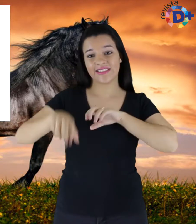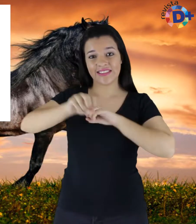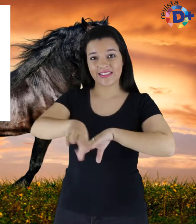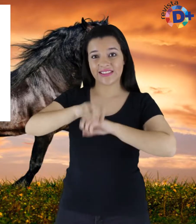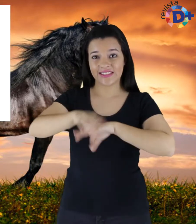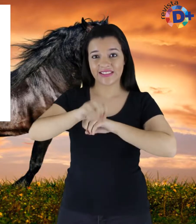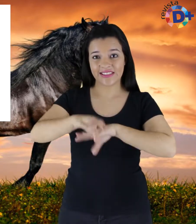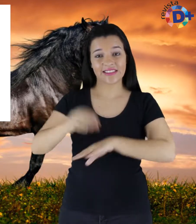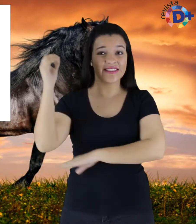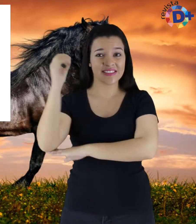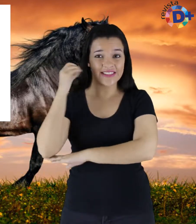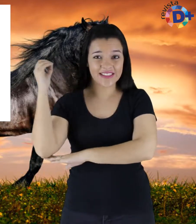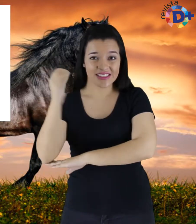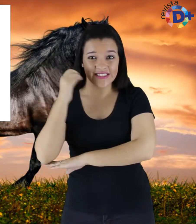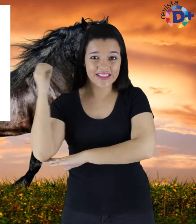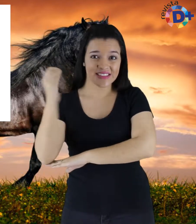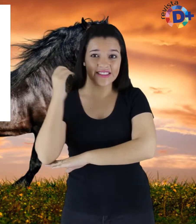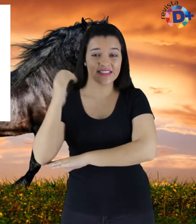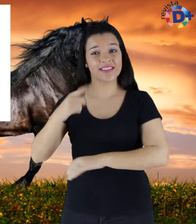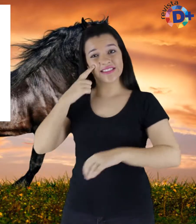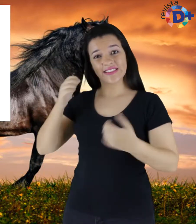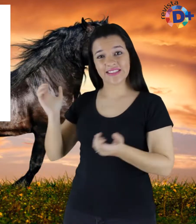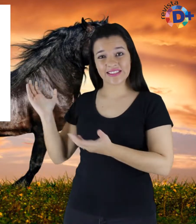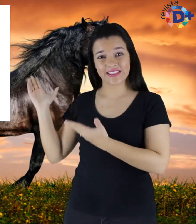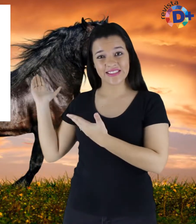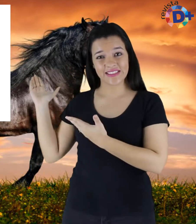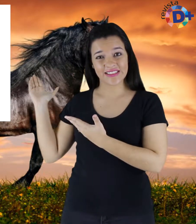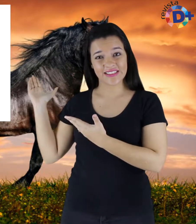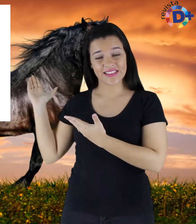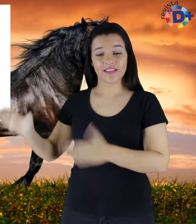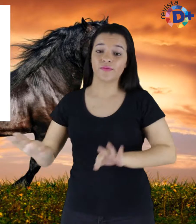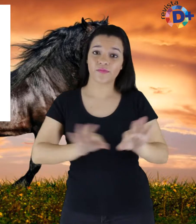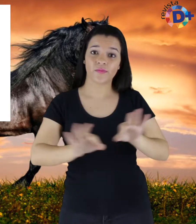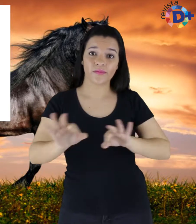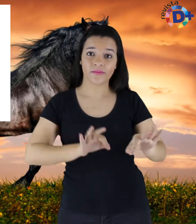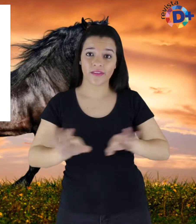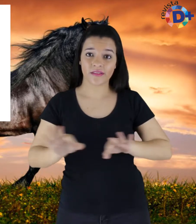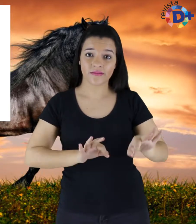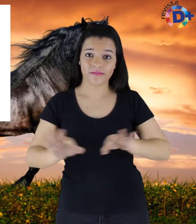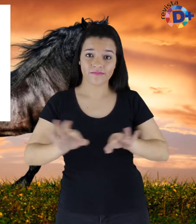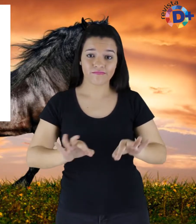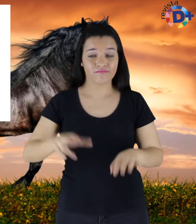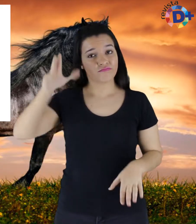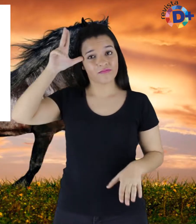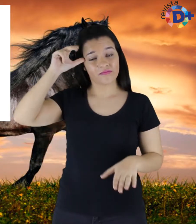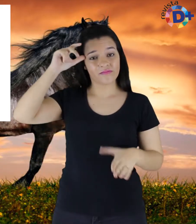porto alegre sm e de o projeto equoterapia e